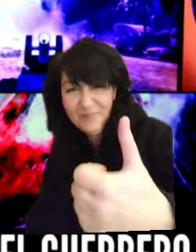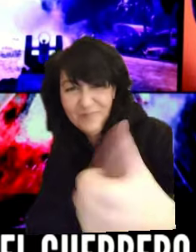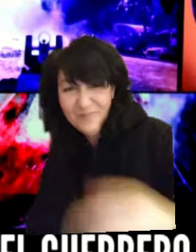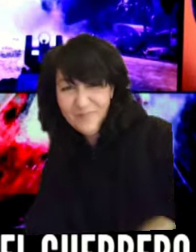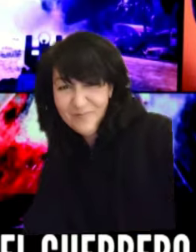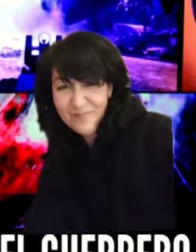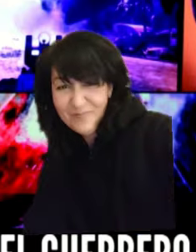mucho